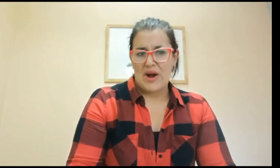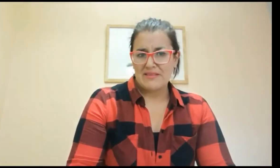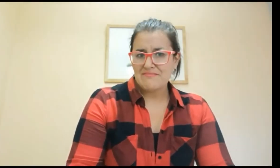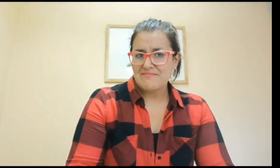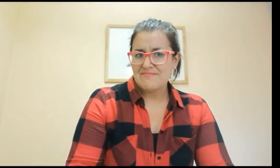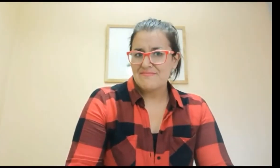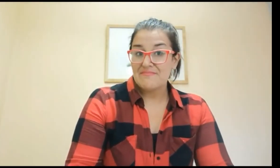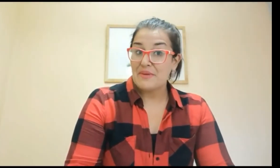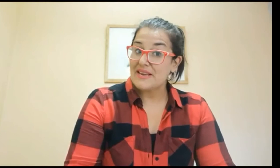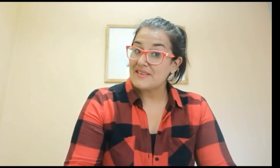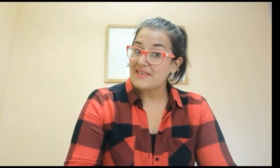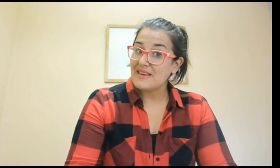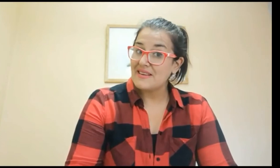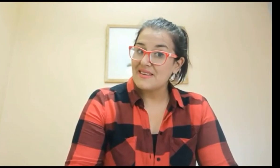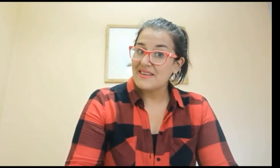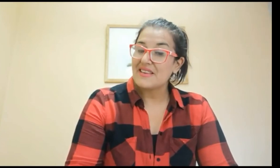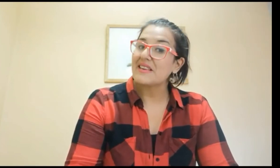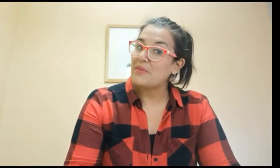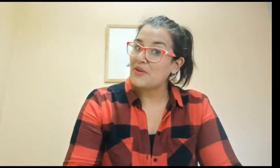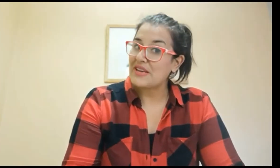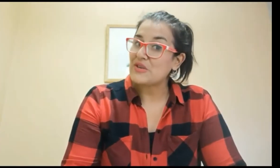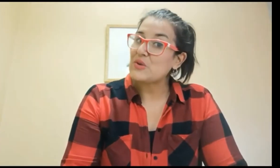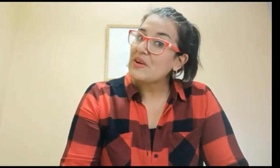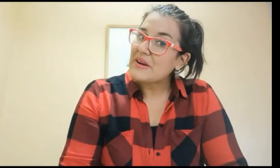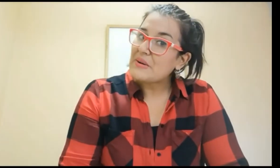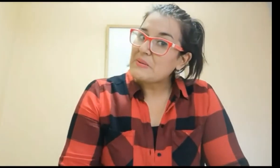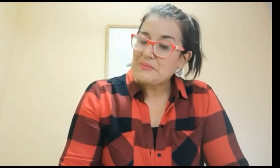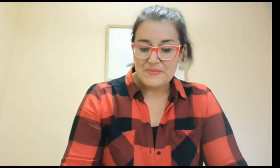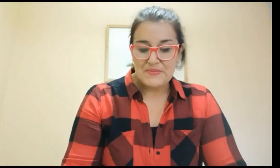Juan? Piensen y respondan en su cuaderno.